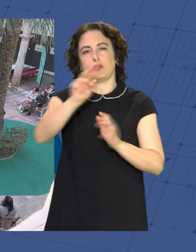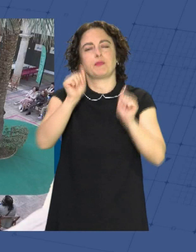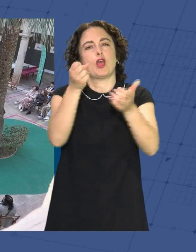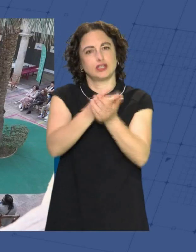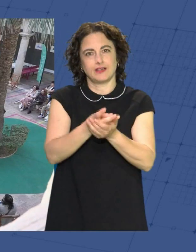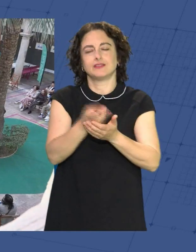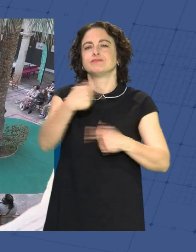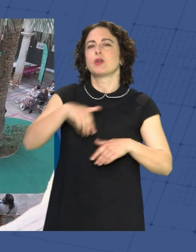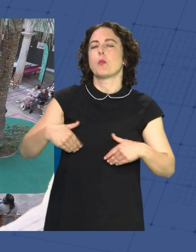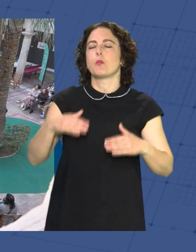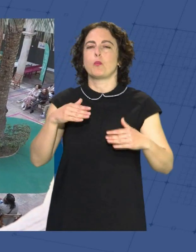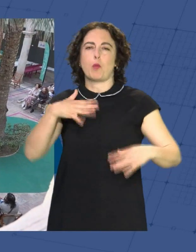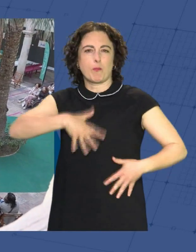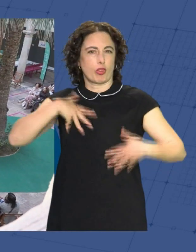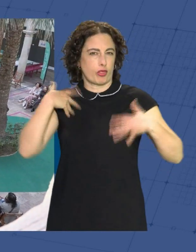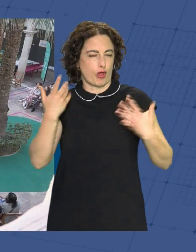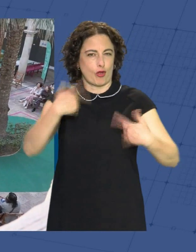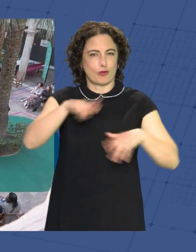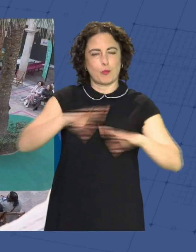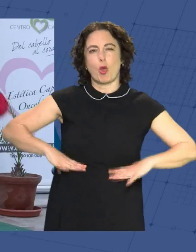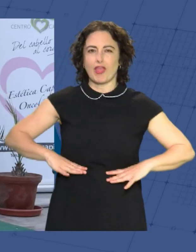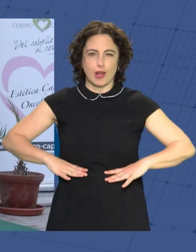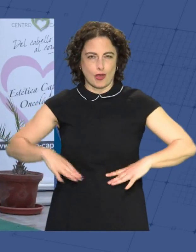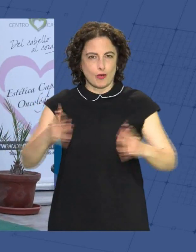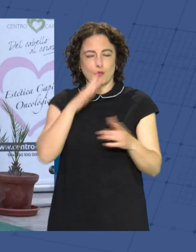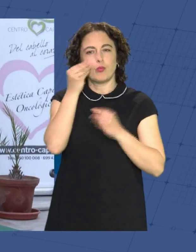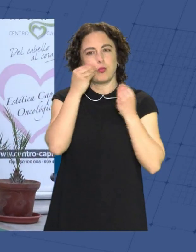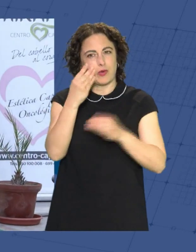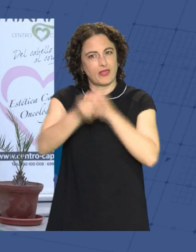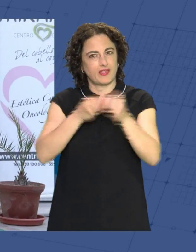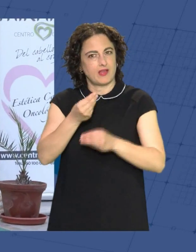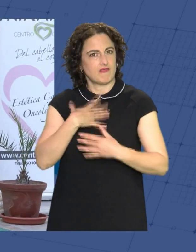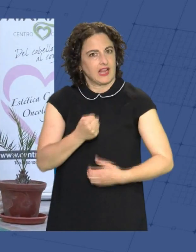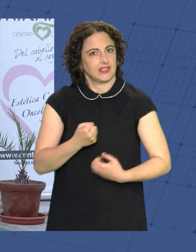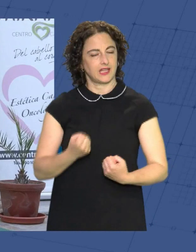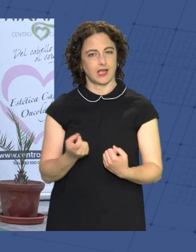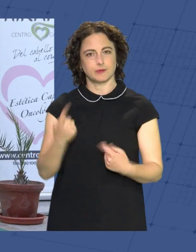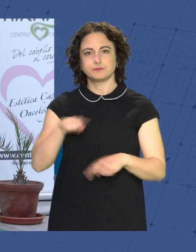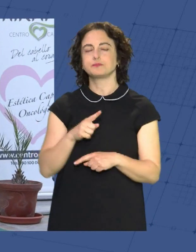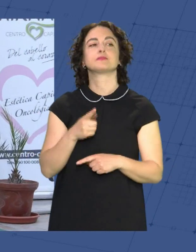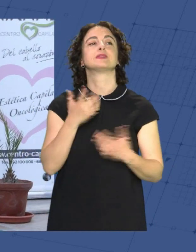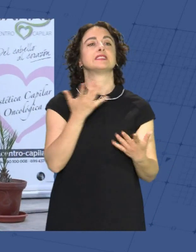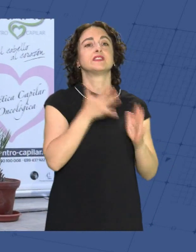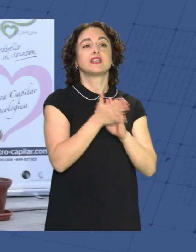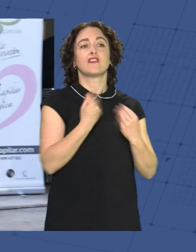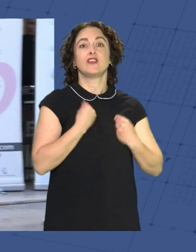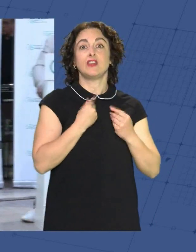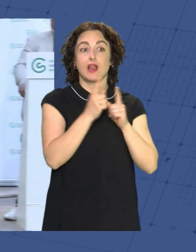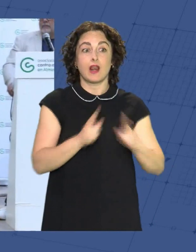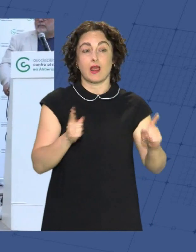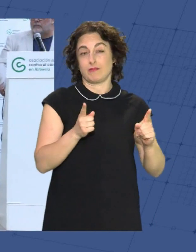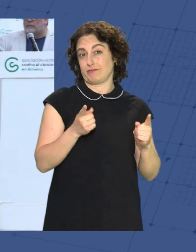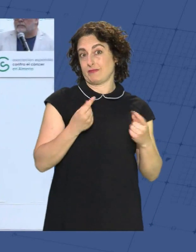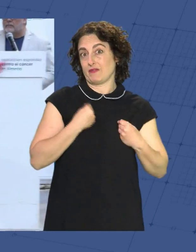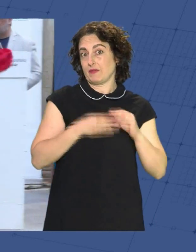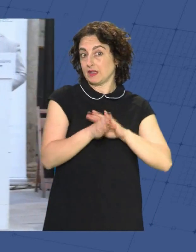entre las modelos y el público, que les dedicó una gran ovación por el buen hacer y la valentía de las mujeres. Si hay tanta supervivencia con respecto al cáncer